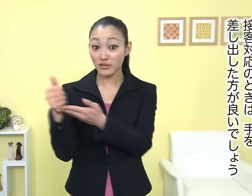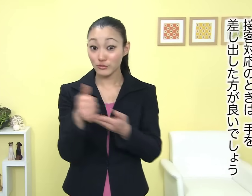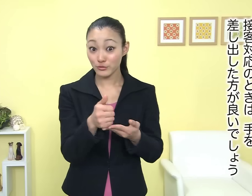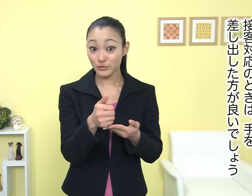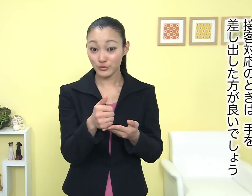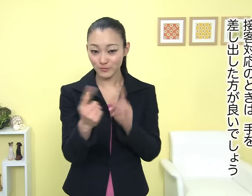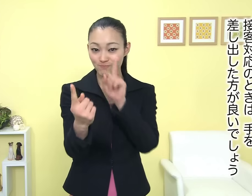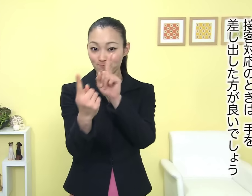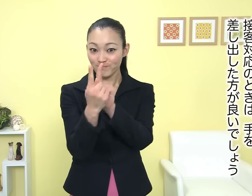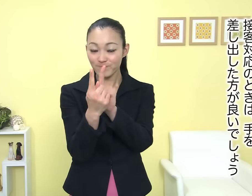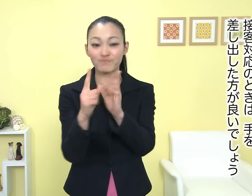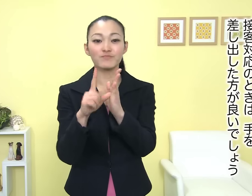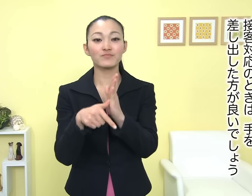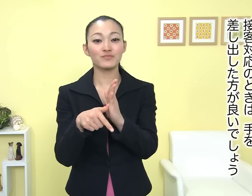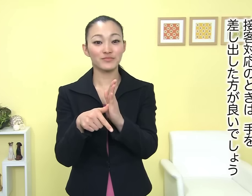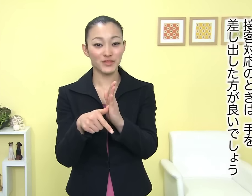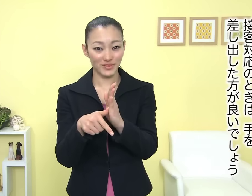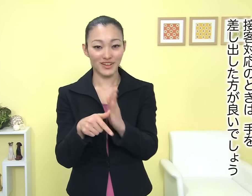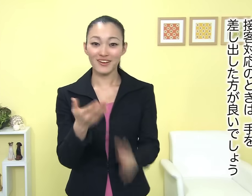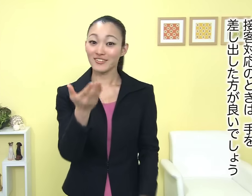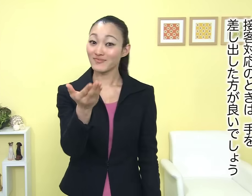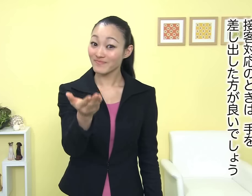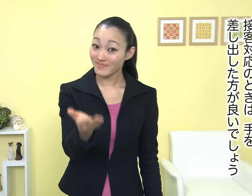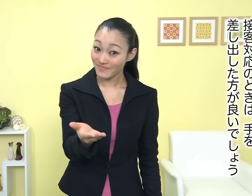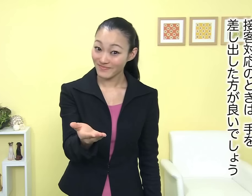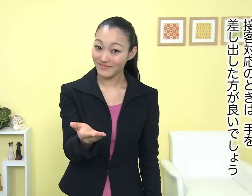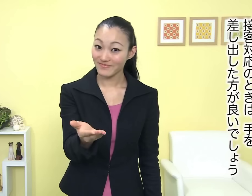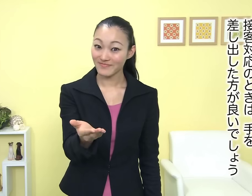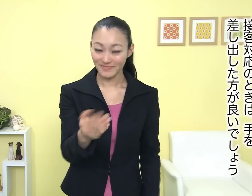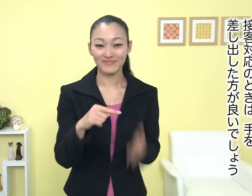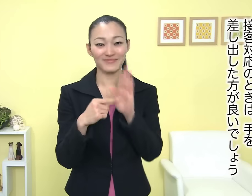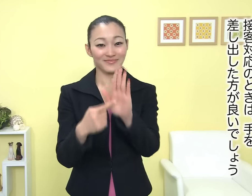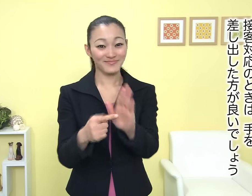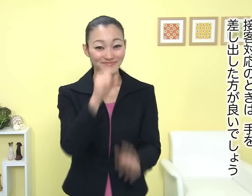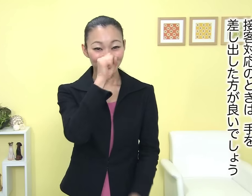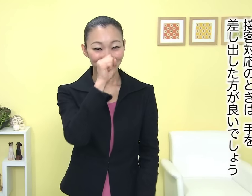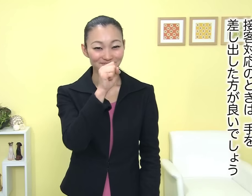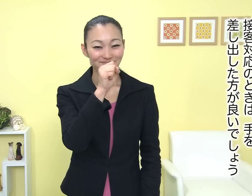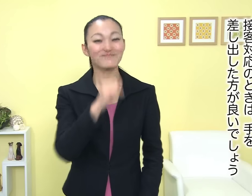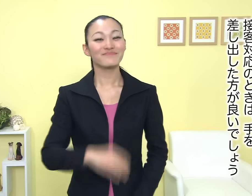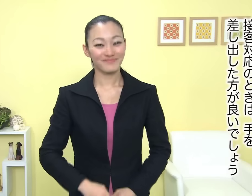接客対応の時は手を差し出した方が良いでしょう。